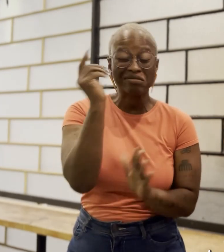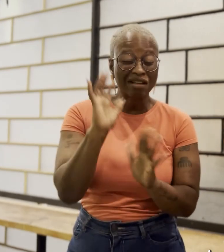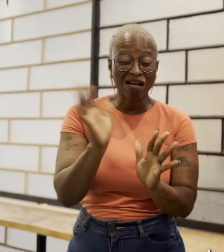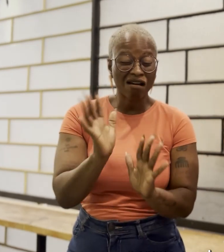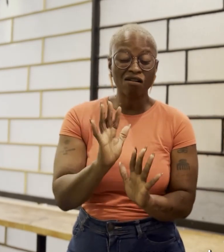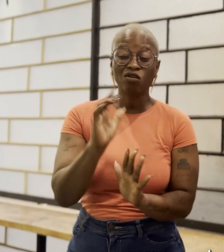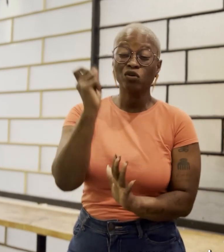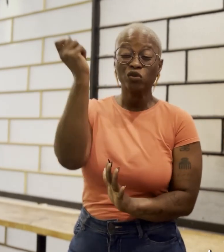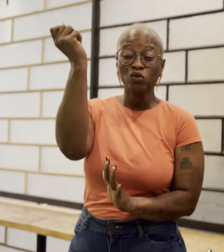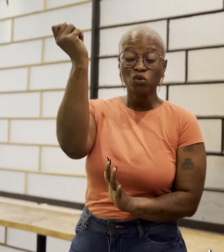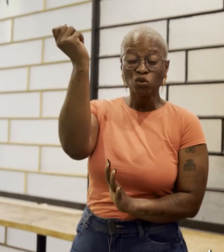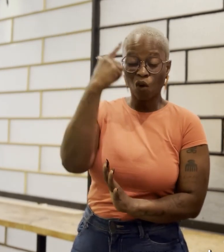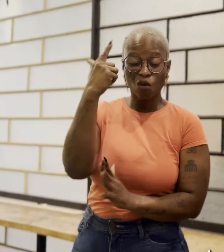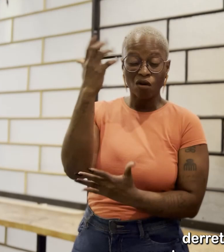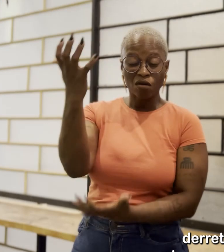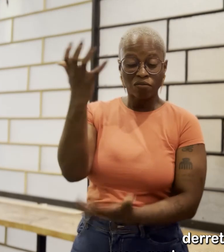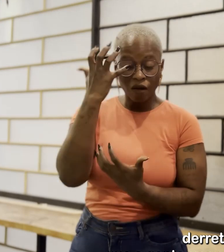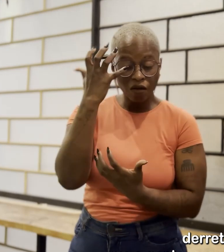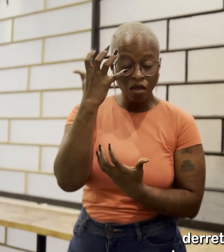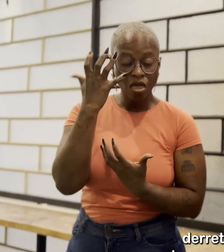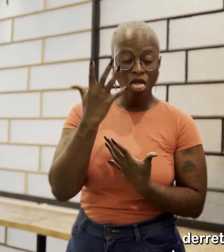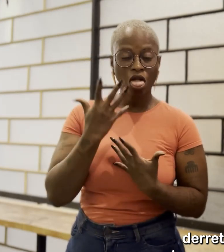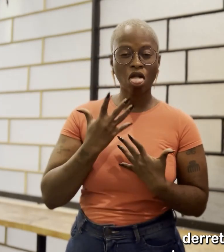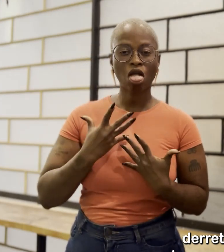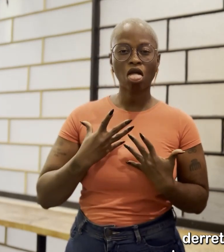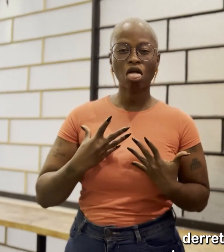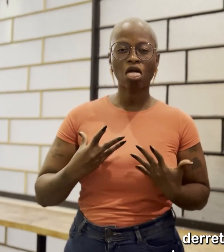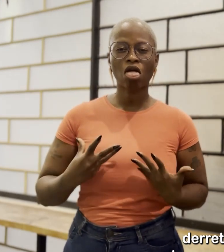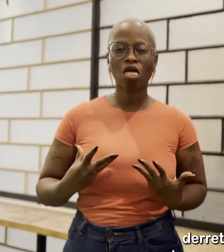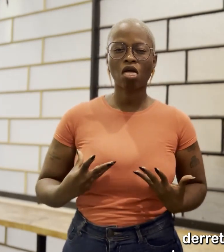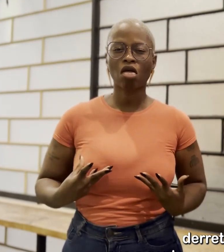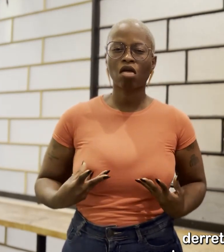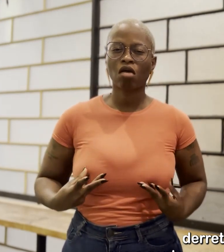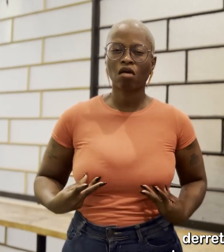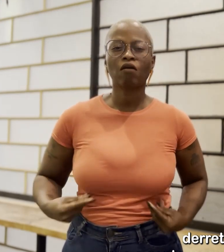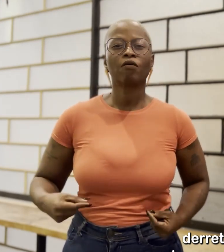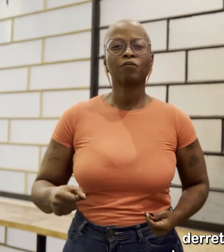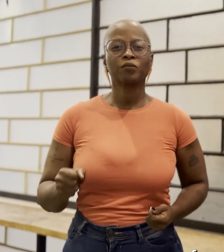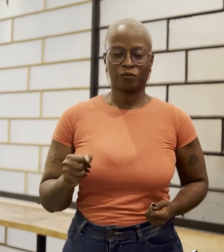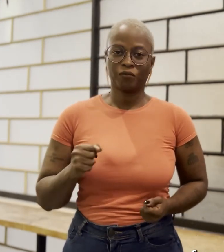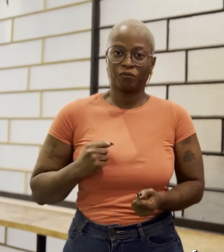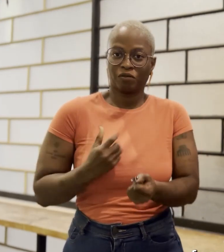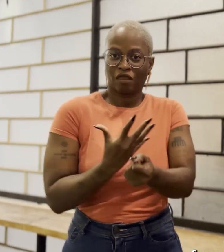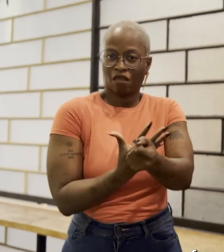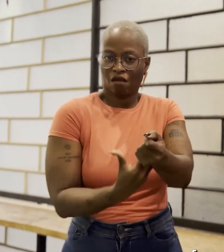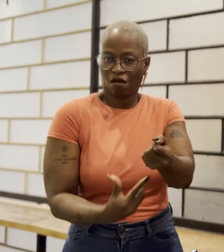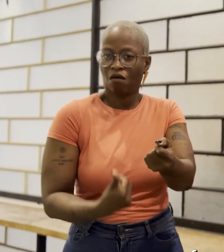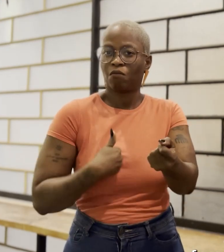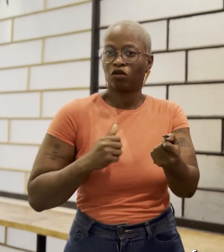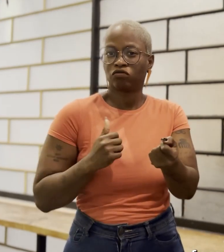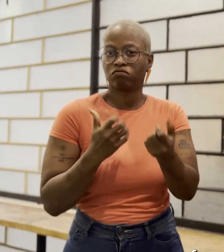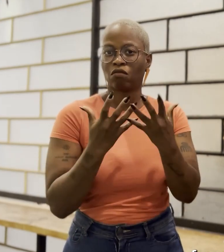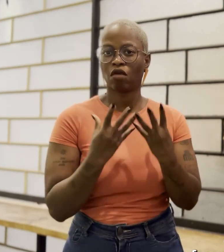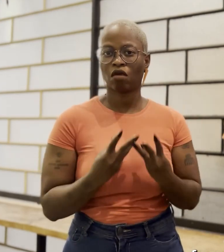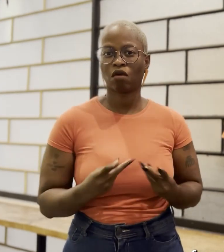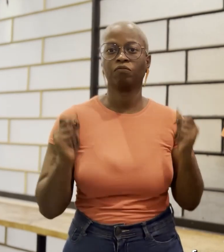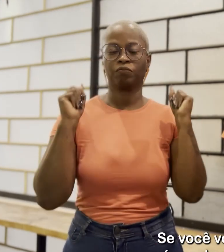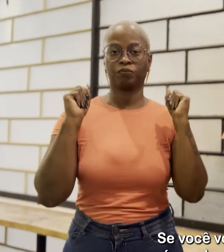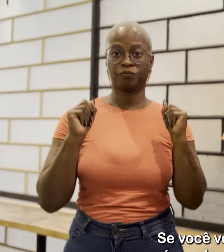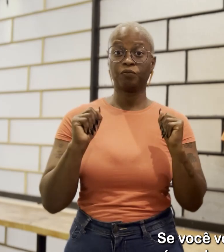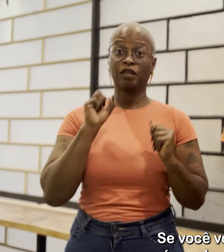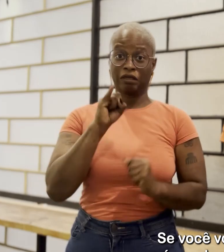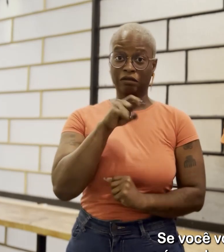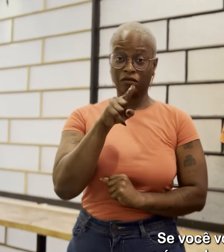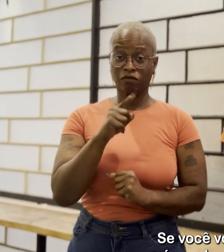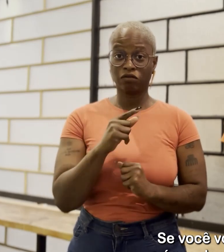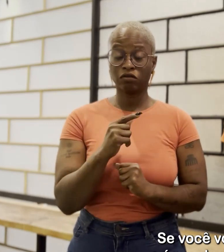do sol pode acabar derretendo a cera que a gente usou para unir essas plumas e fazer essas asas. E se